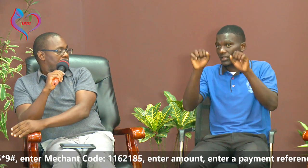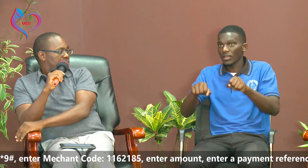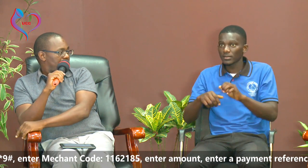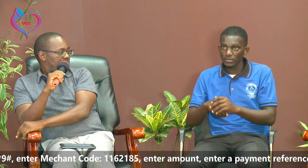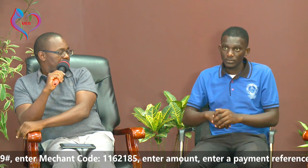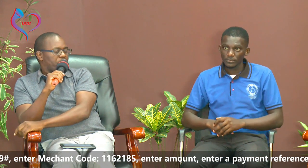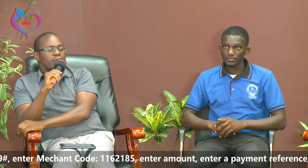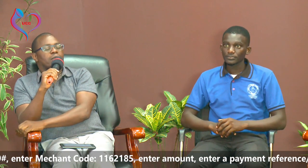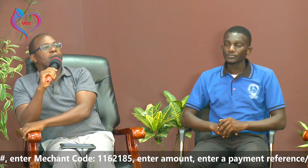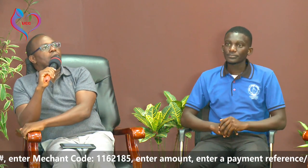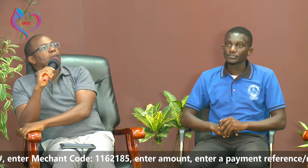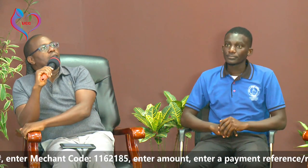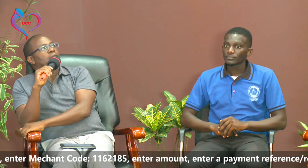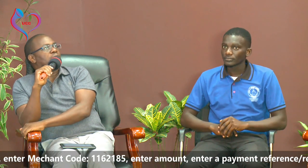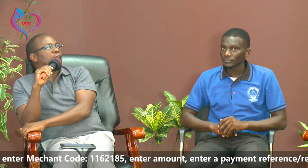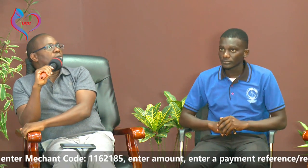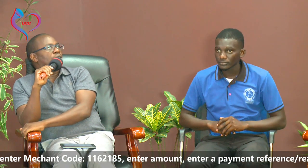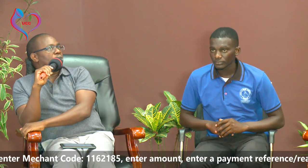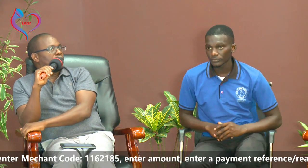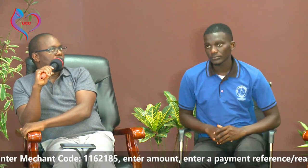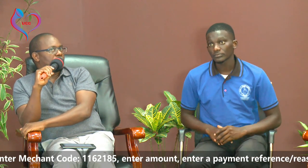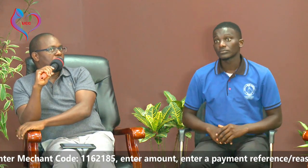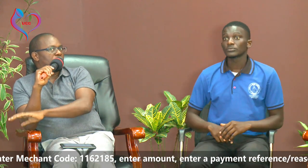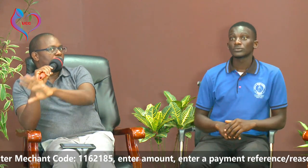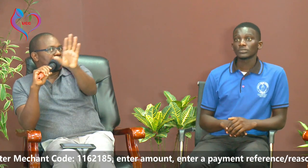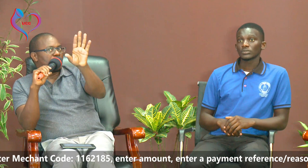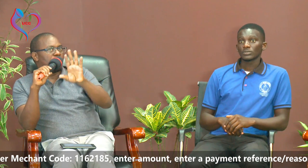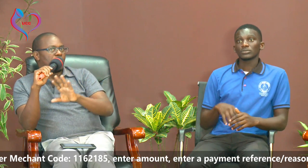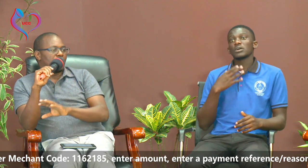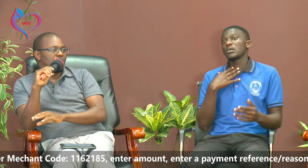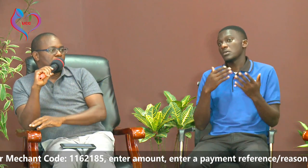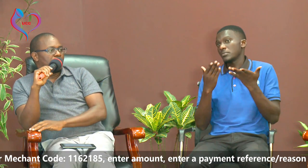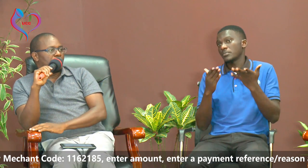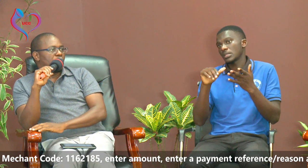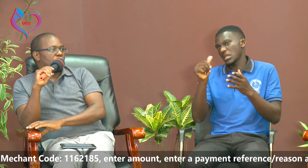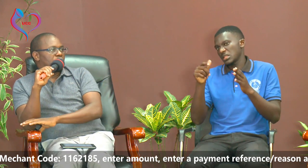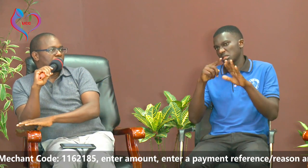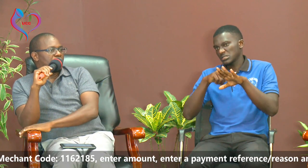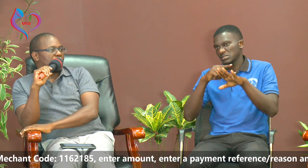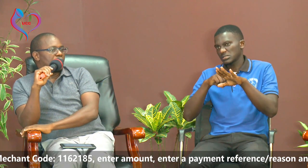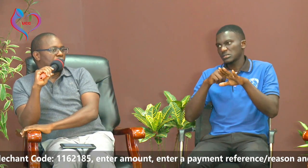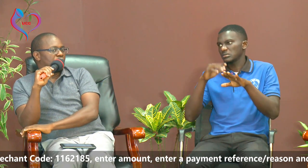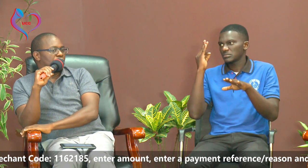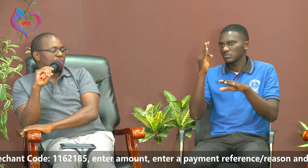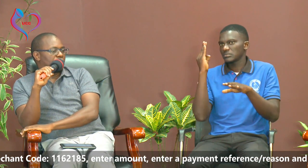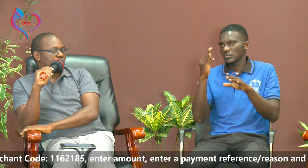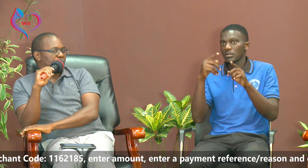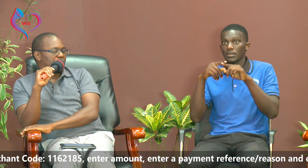ekyo kitegedde kati saagala kwogera ku ezo zituli zisomesaako olulala olunaku olusingula enjagala nze lwendiko kati